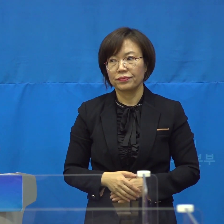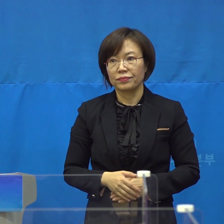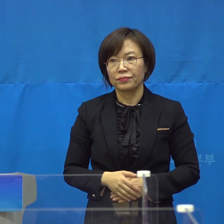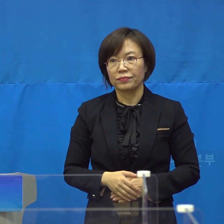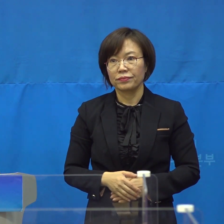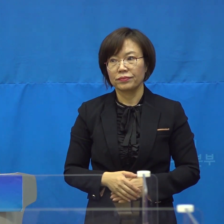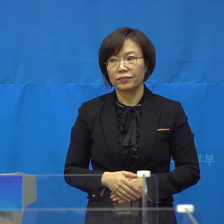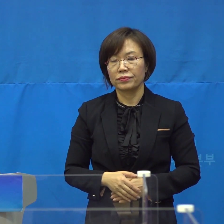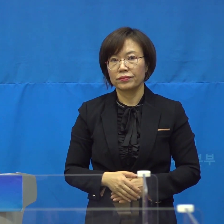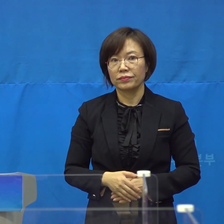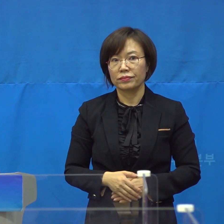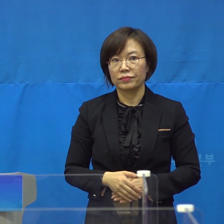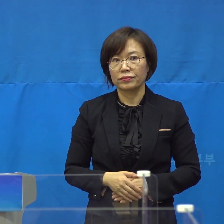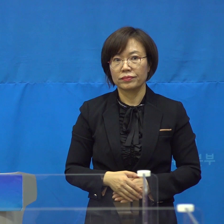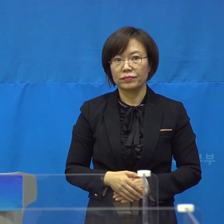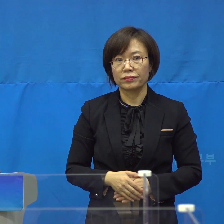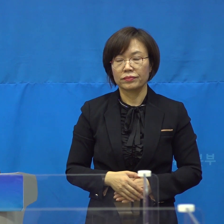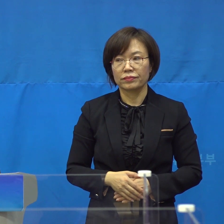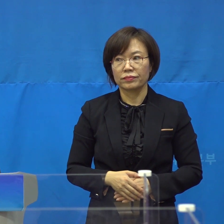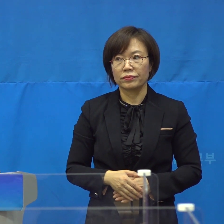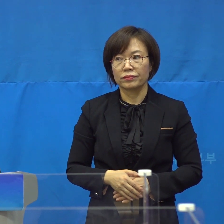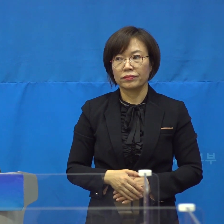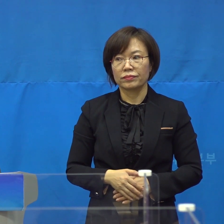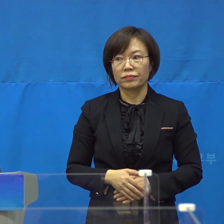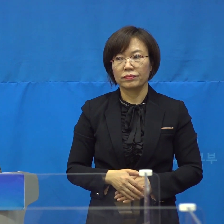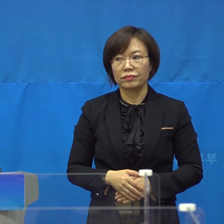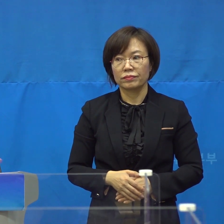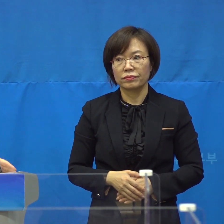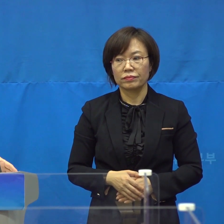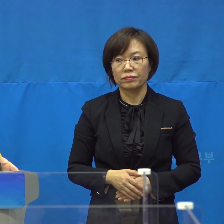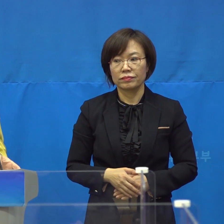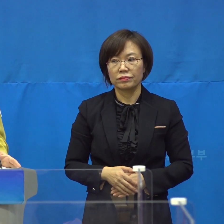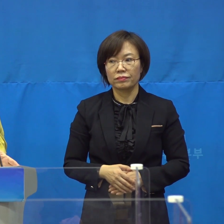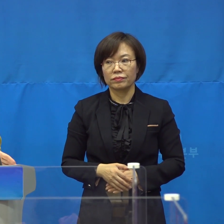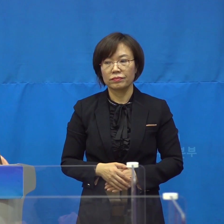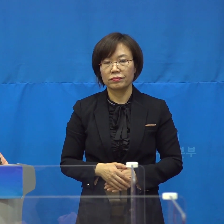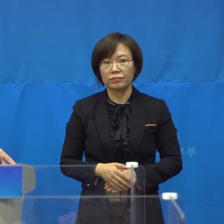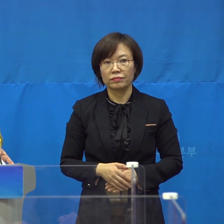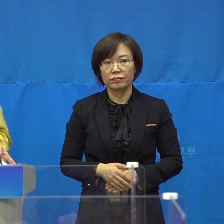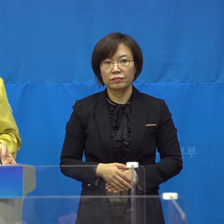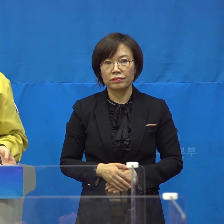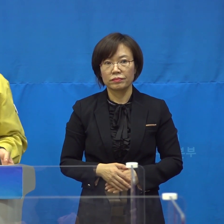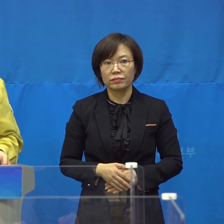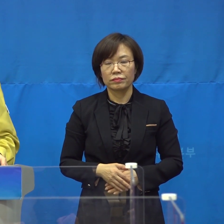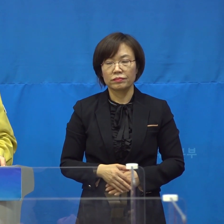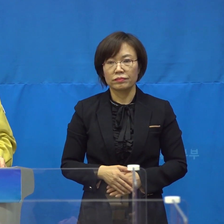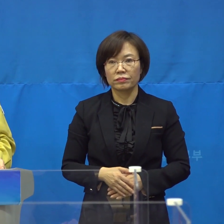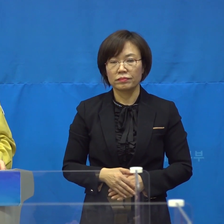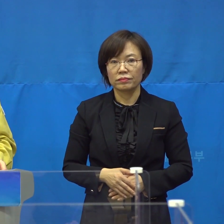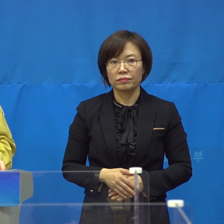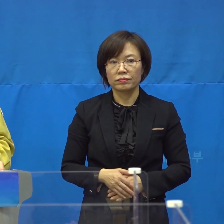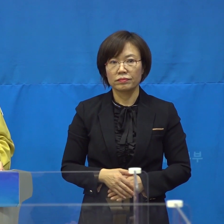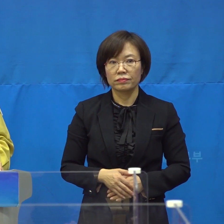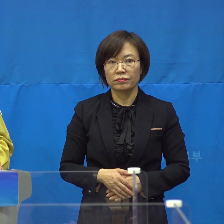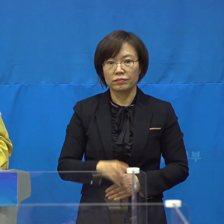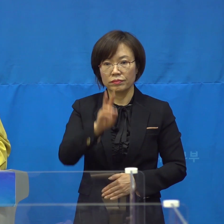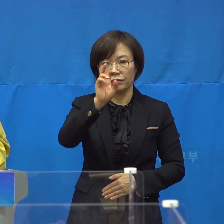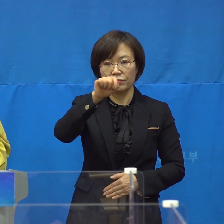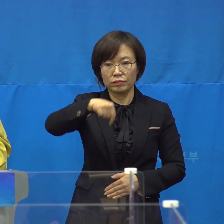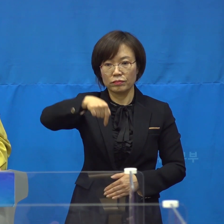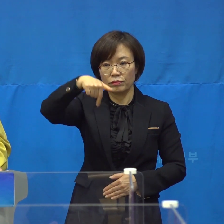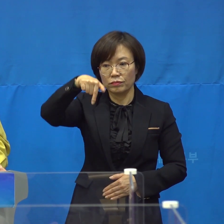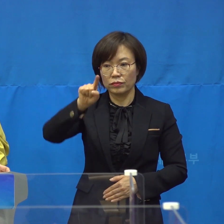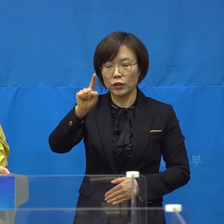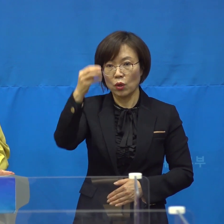예, 주선미 기자님. 한국참의 주성미 기자입니다. 일단 무거